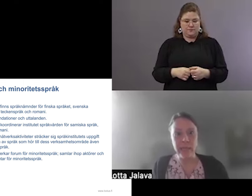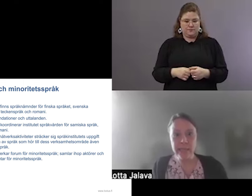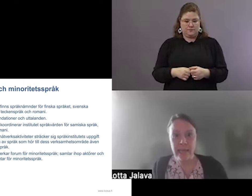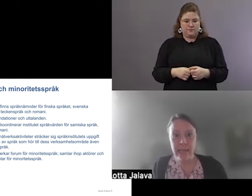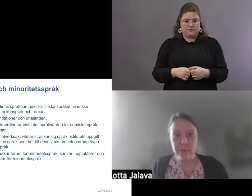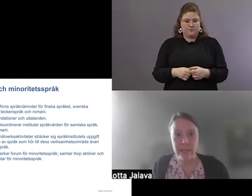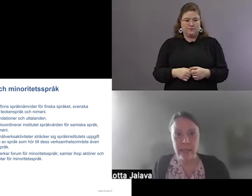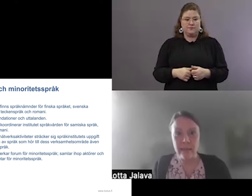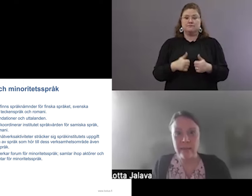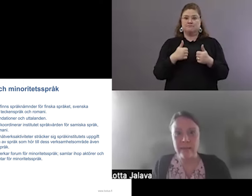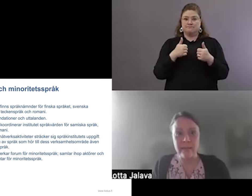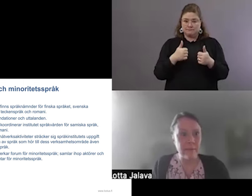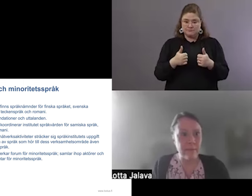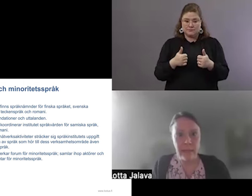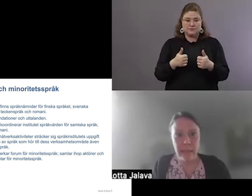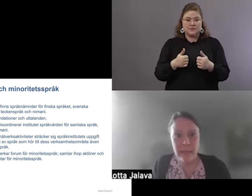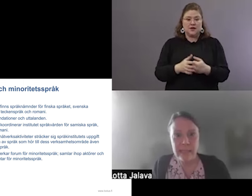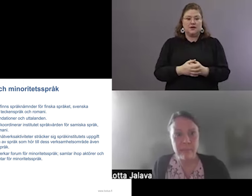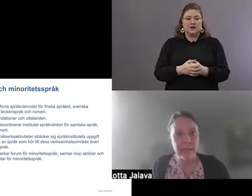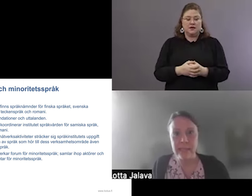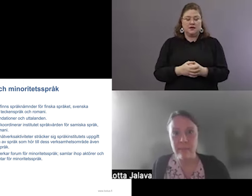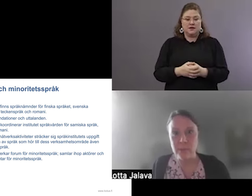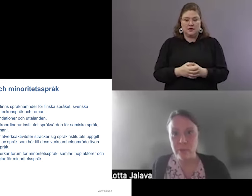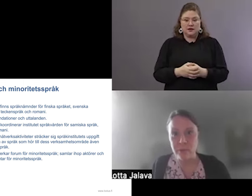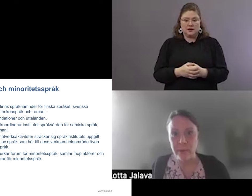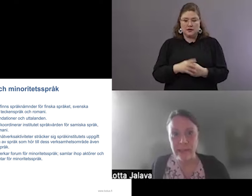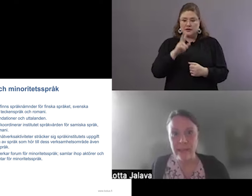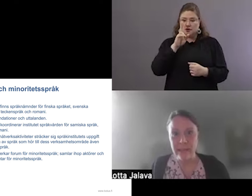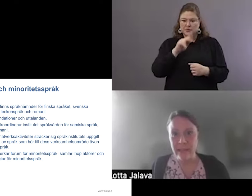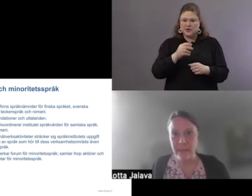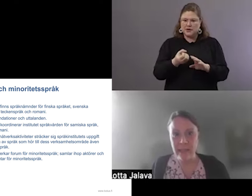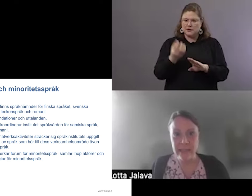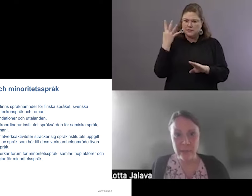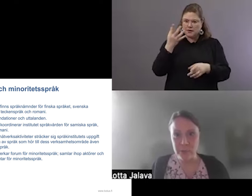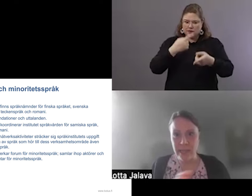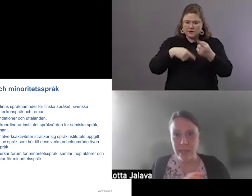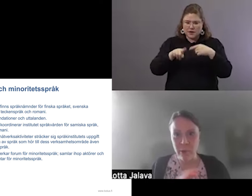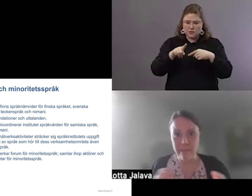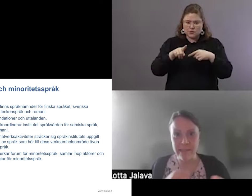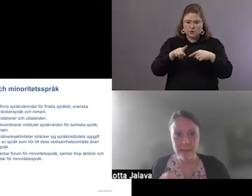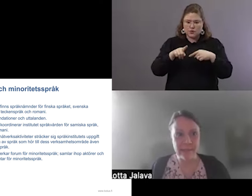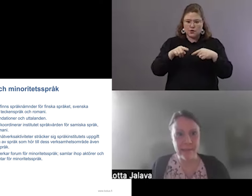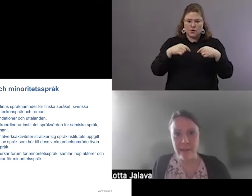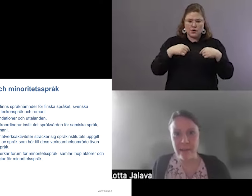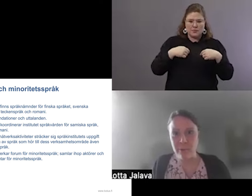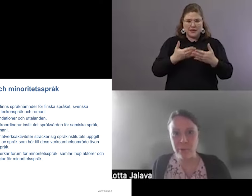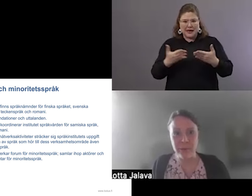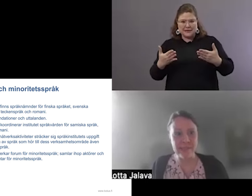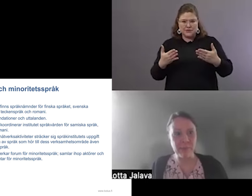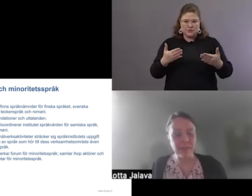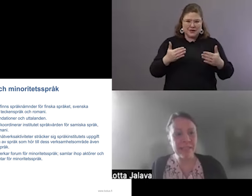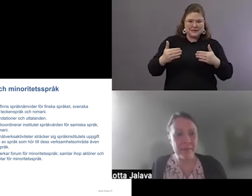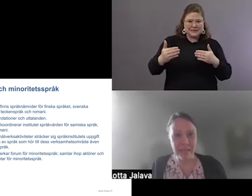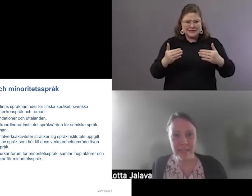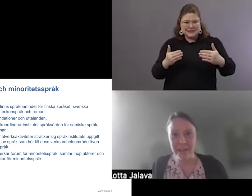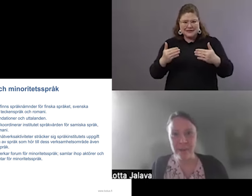No niin, siellä nyt sitten ilmeisesti päästiin. Musta tuntuu, että minä ja esitykseni emme ole aivan samassa